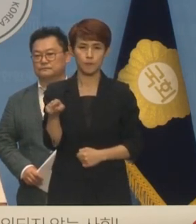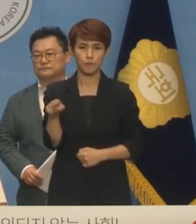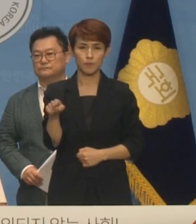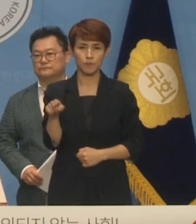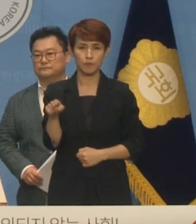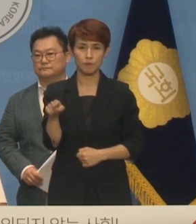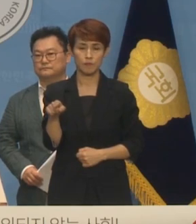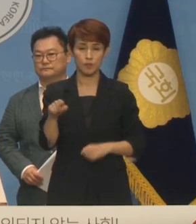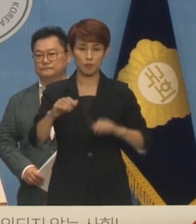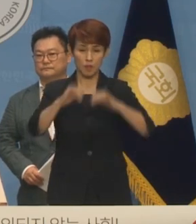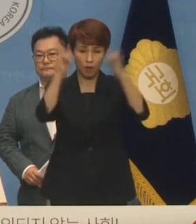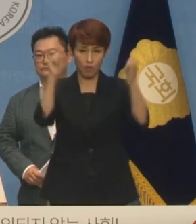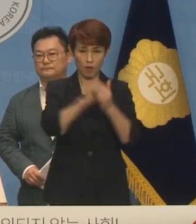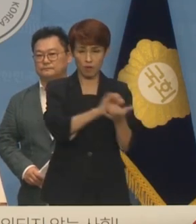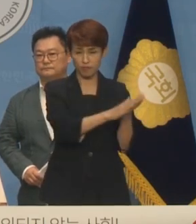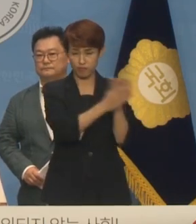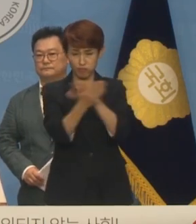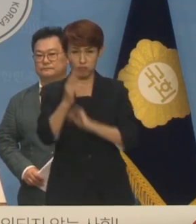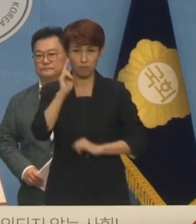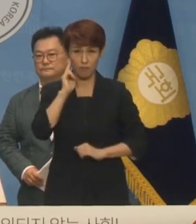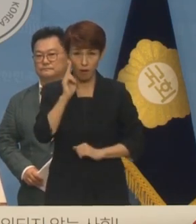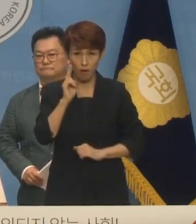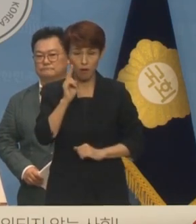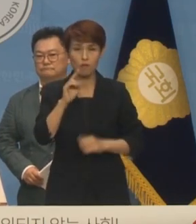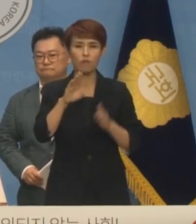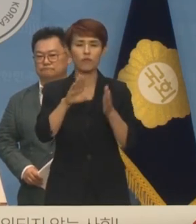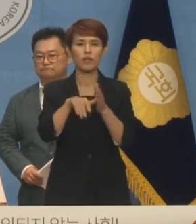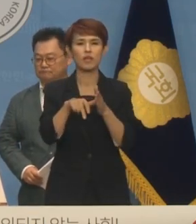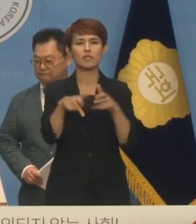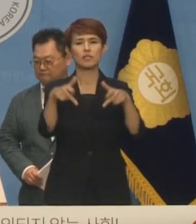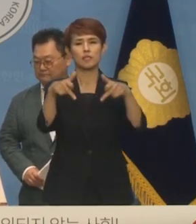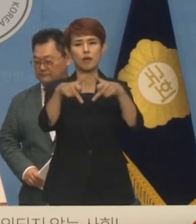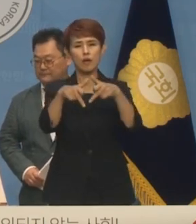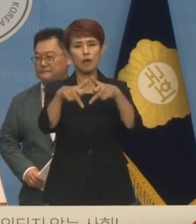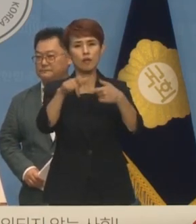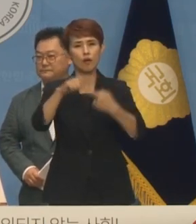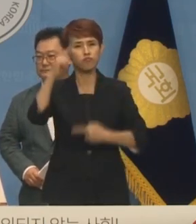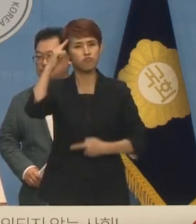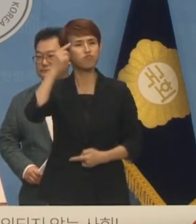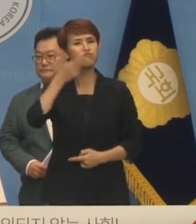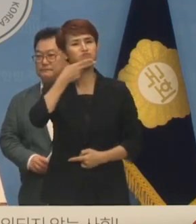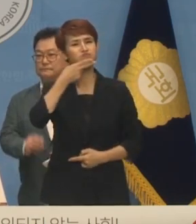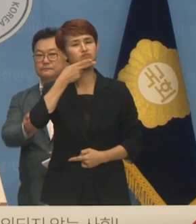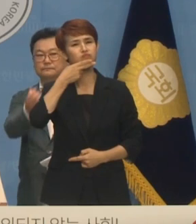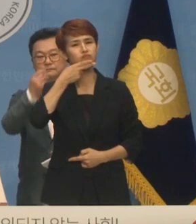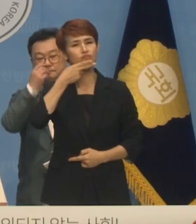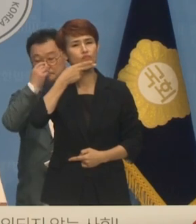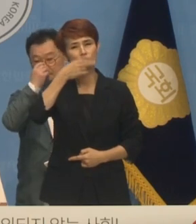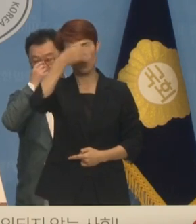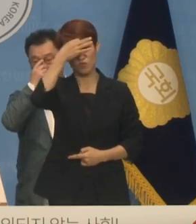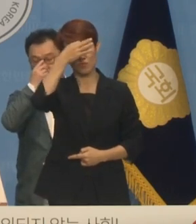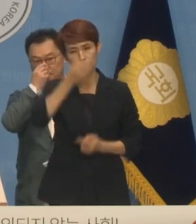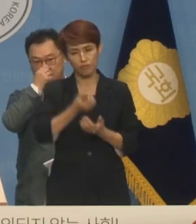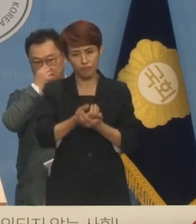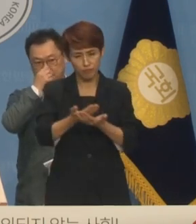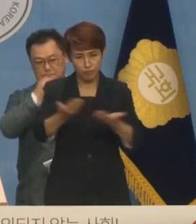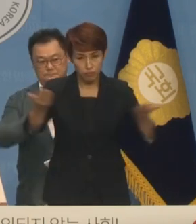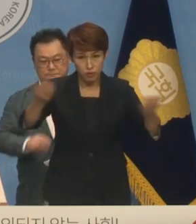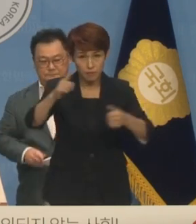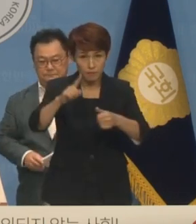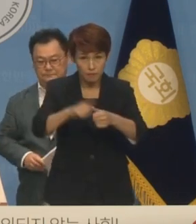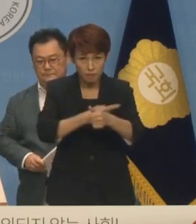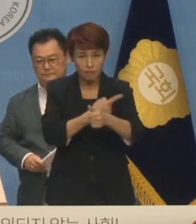특히 급변하는 사회에 장애 인지적 관점이 고려되지 않은 신기술 보급이 가속화될수록